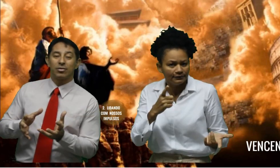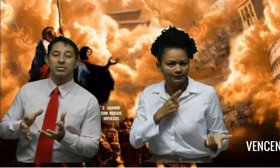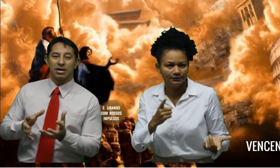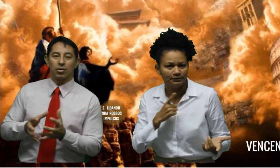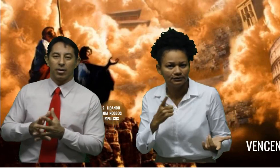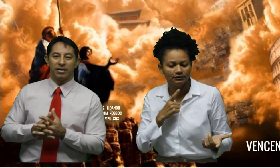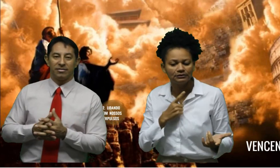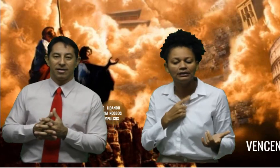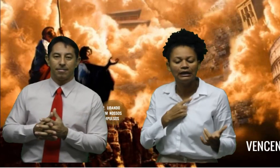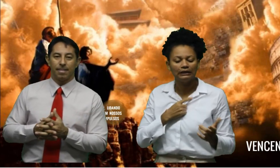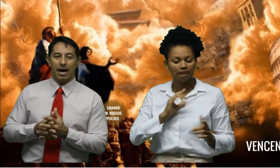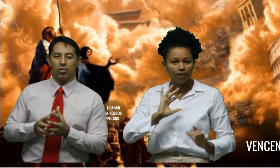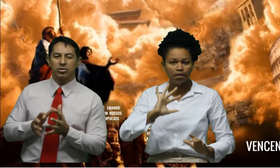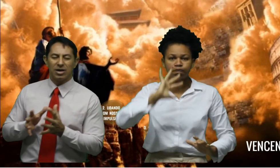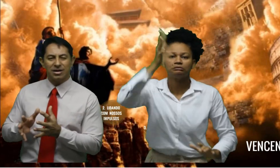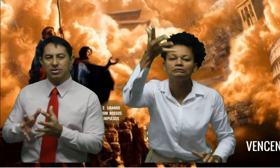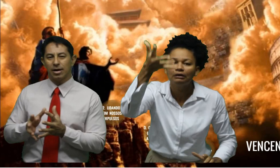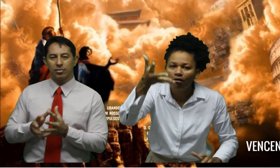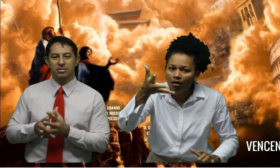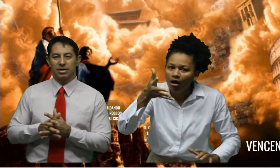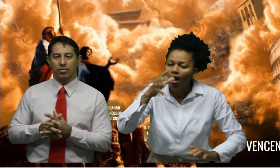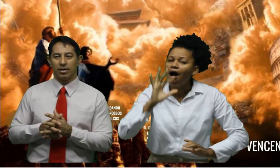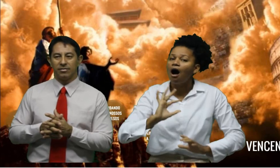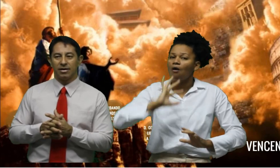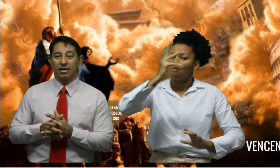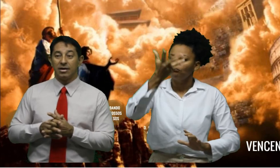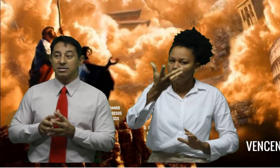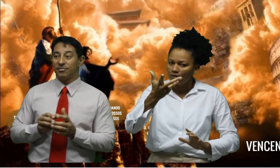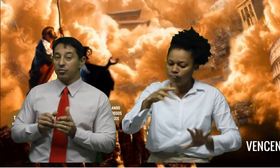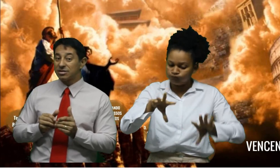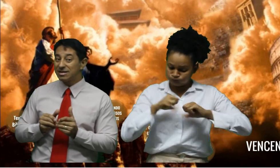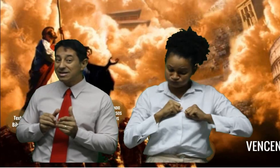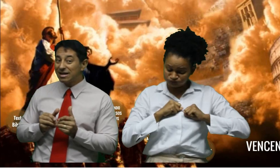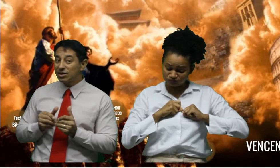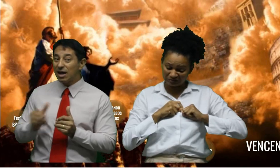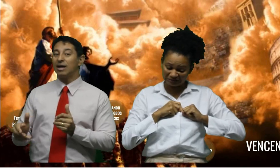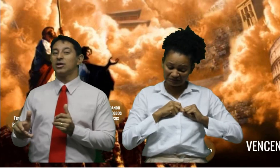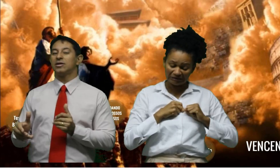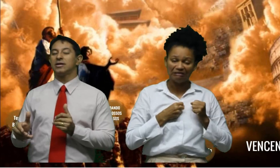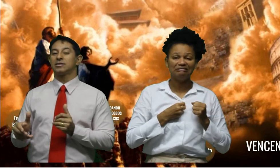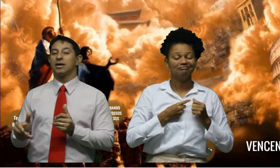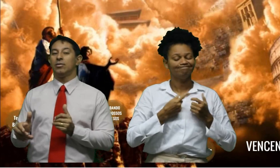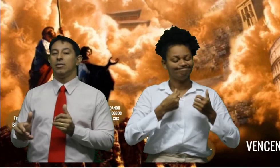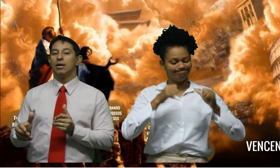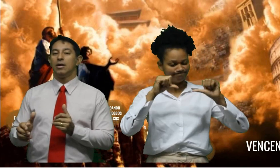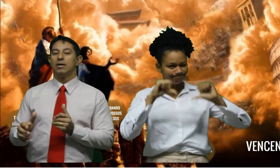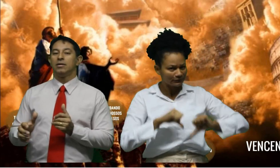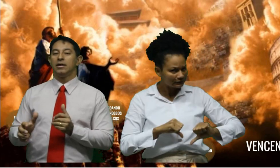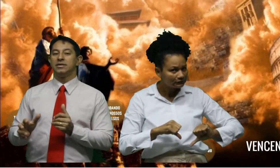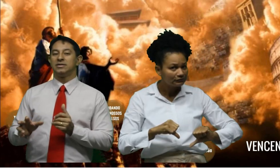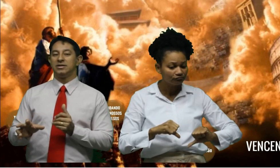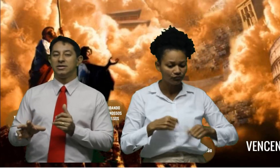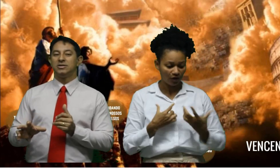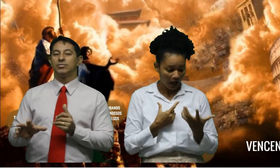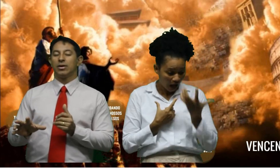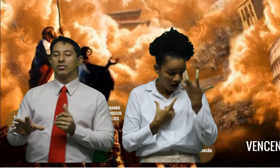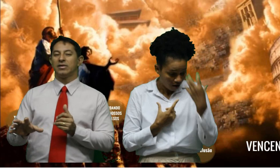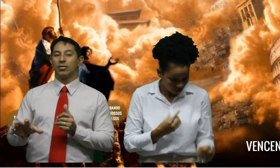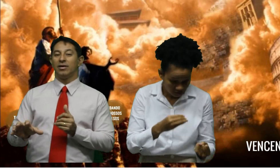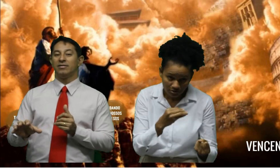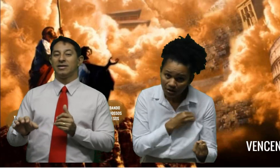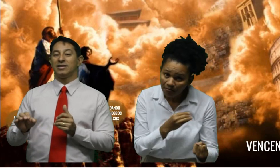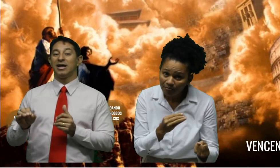existe uma consequência, acontece uma consequência. Se você ceder à tentação, existe